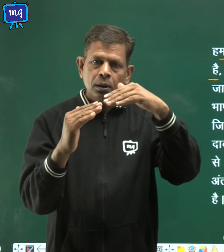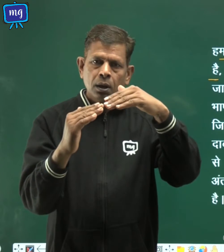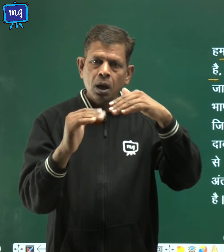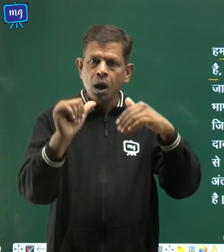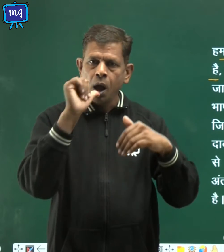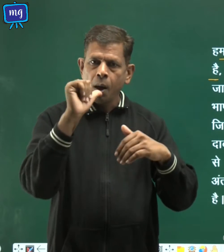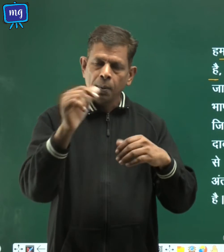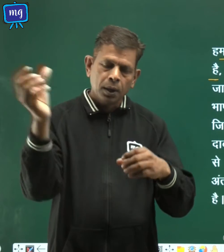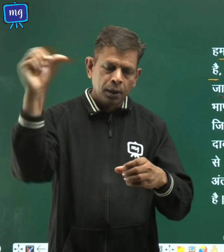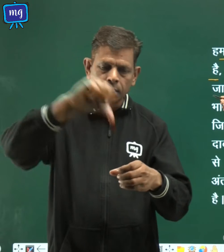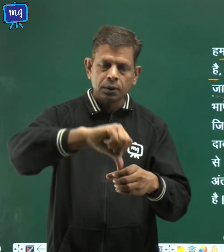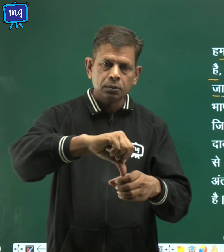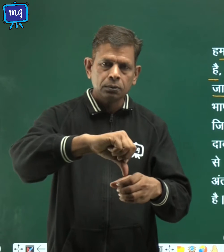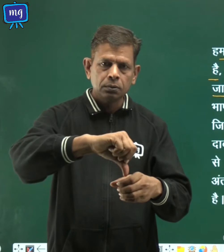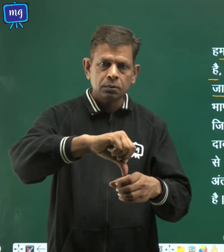पानी डाला जाता है तो